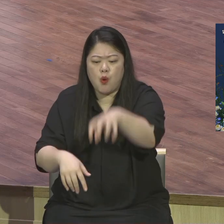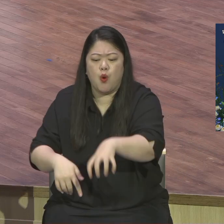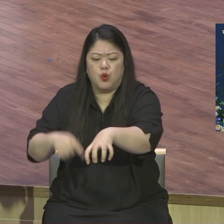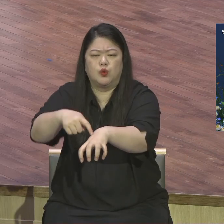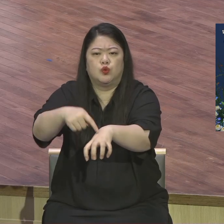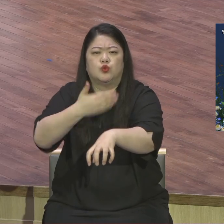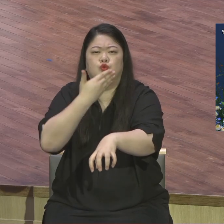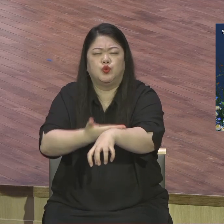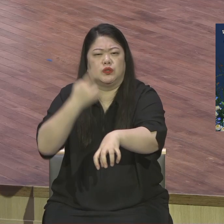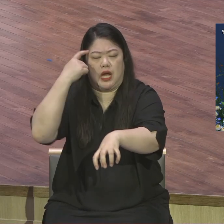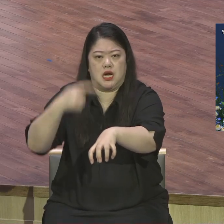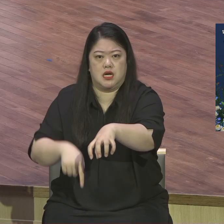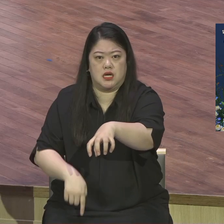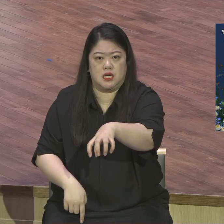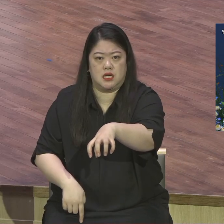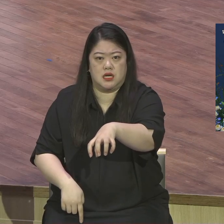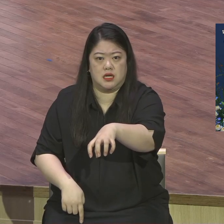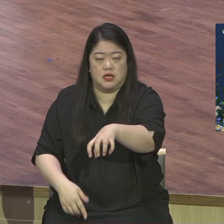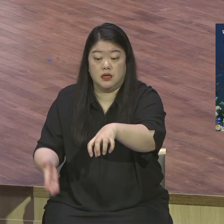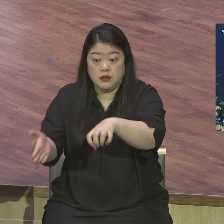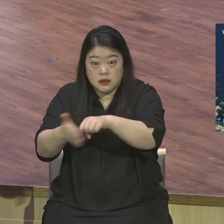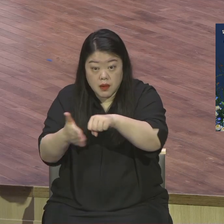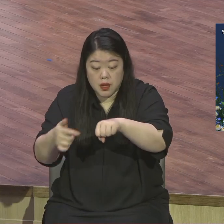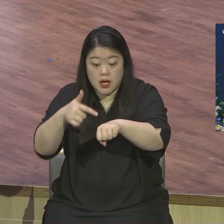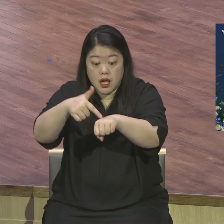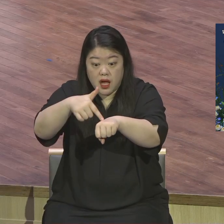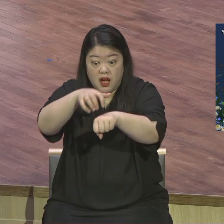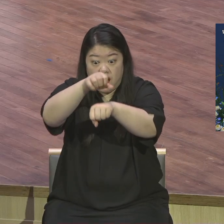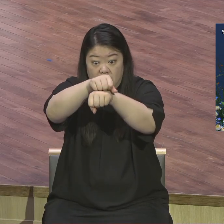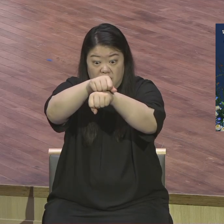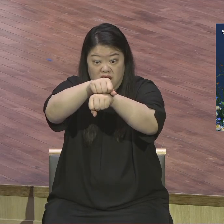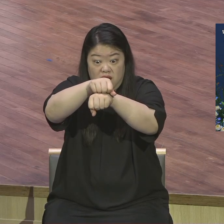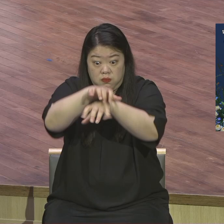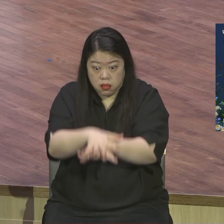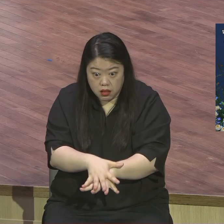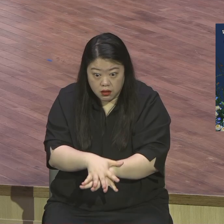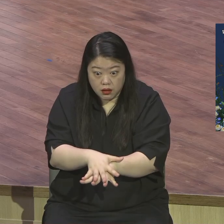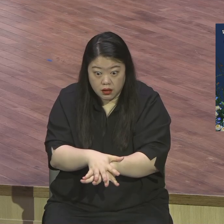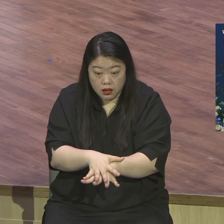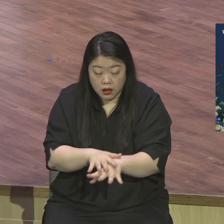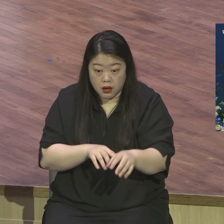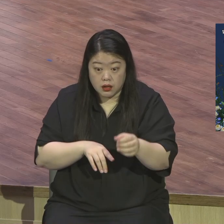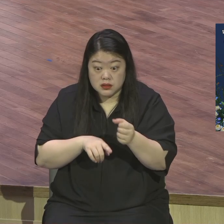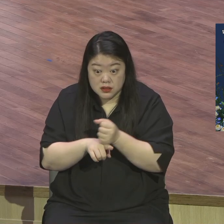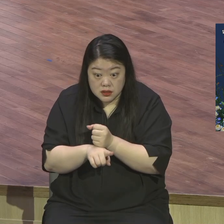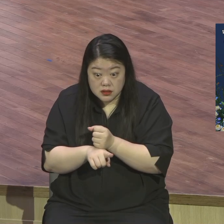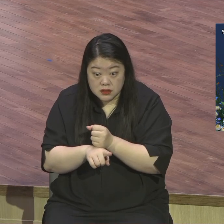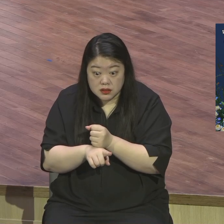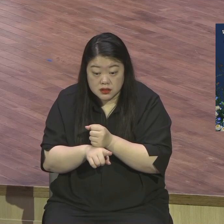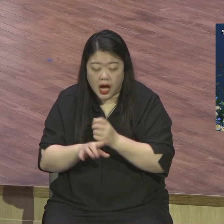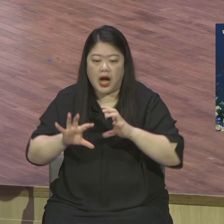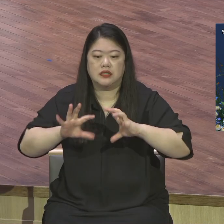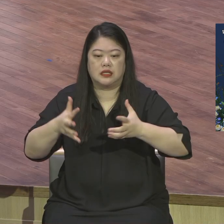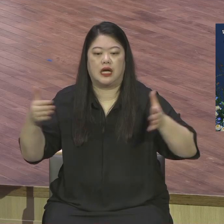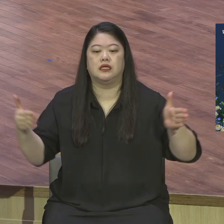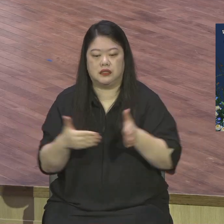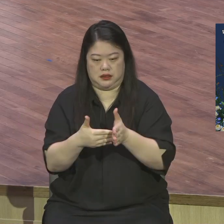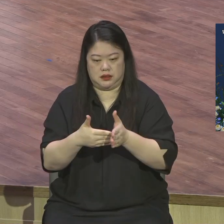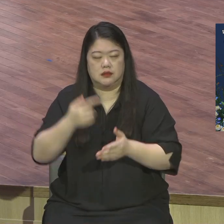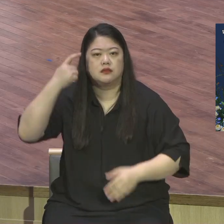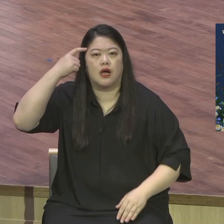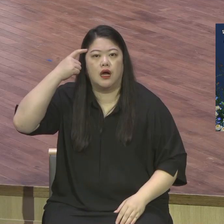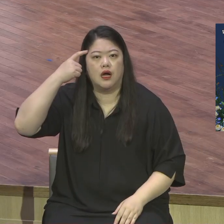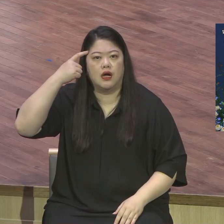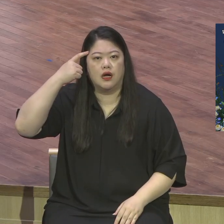그 성전이 파괴된다라고 하는 것은 그 세상이 끝난다라고 그렇게 알고 있었어요. 그러니까